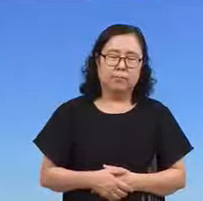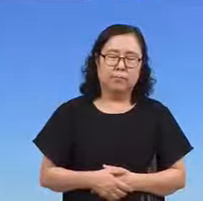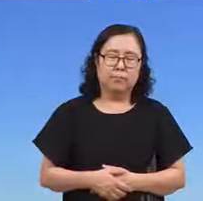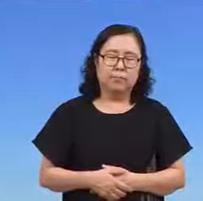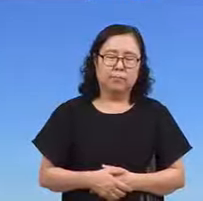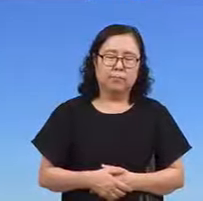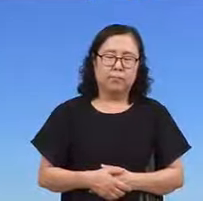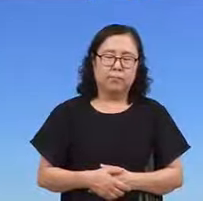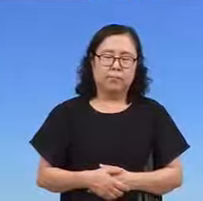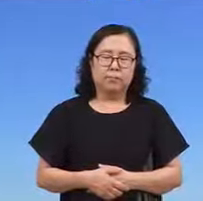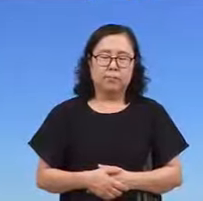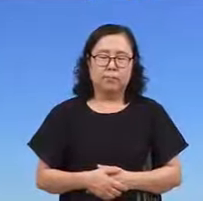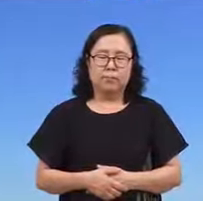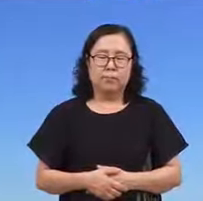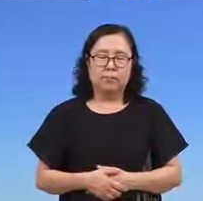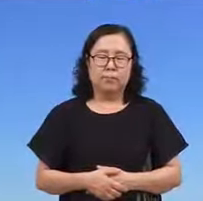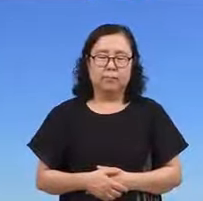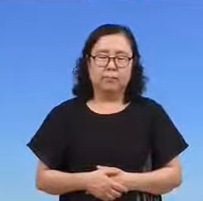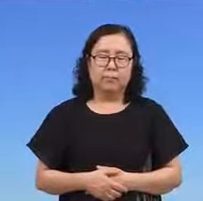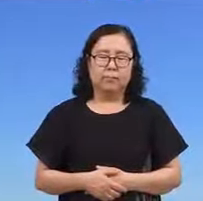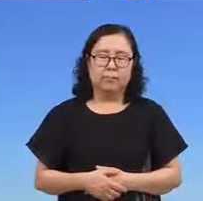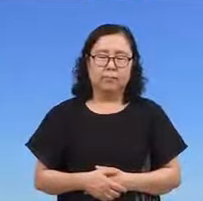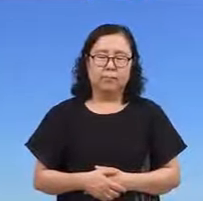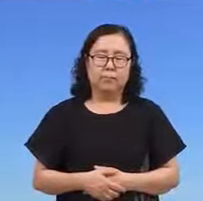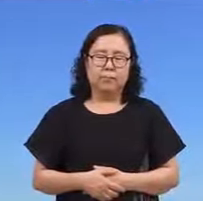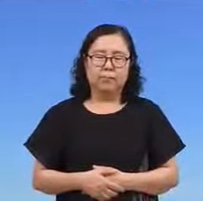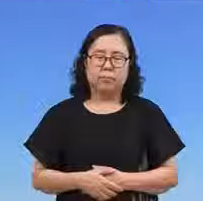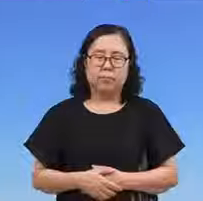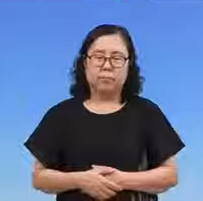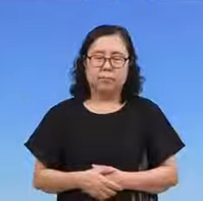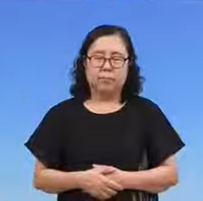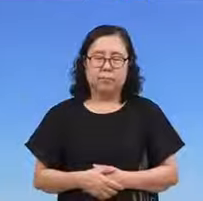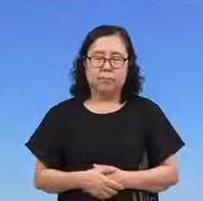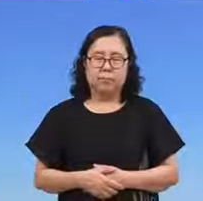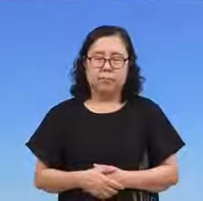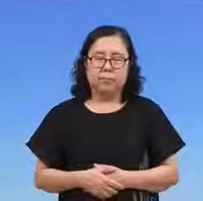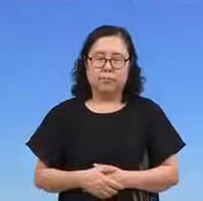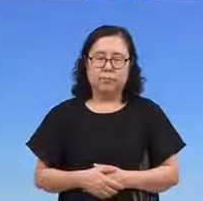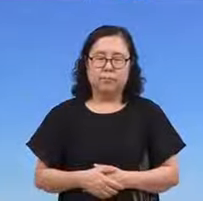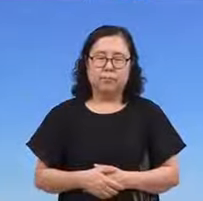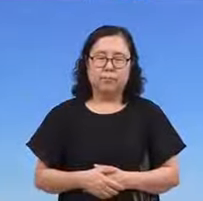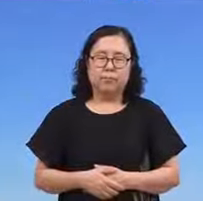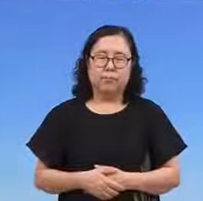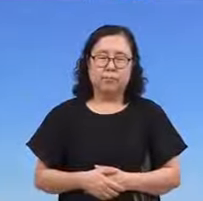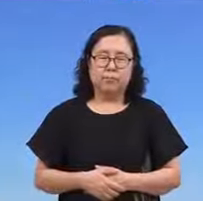예배의 치유를 통하여 회복하는 그 놀라운 은혜를 우리가 맛보게 하여